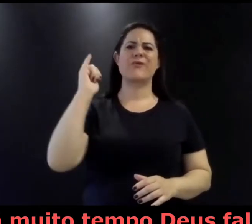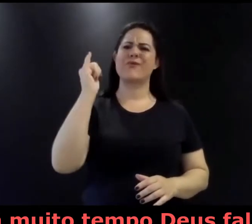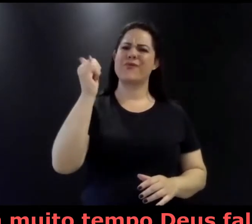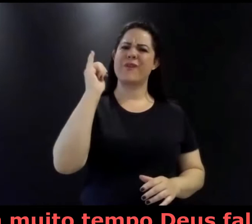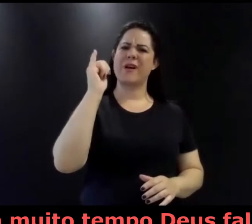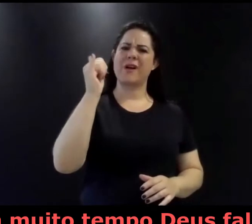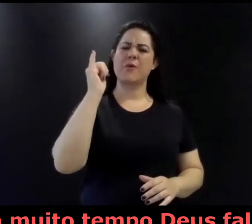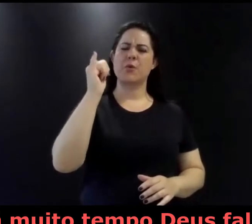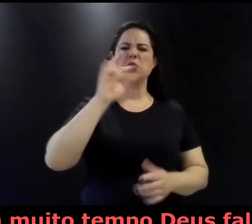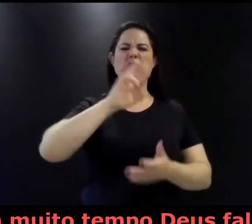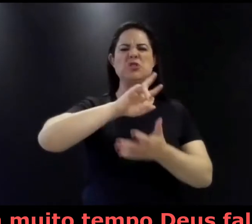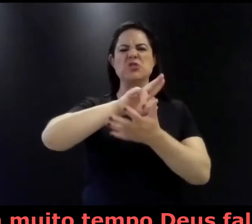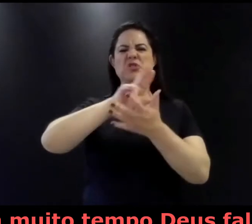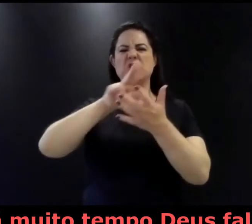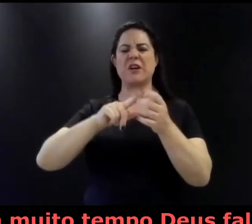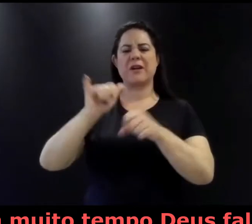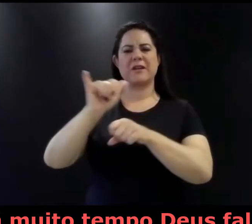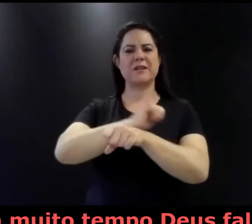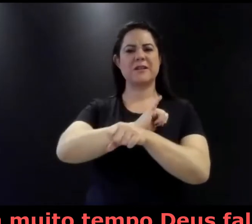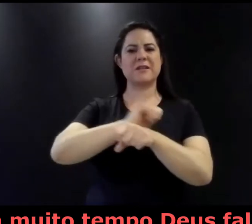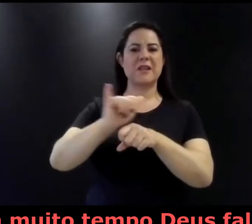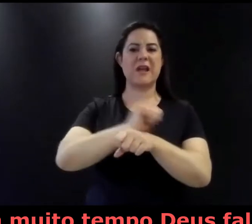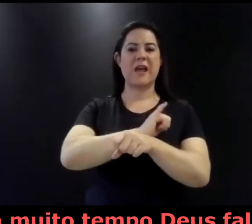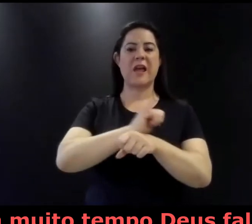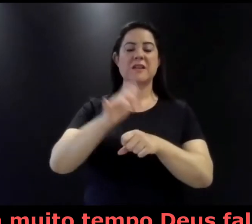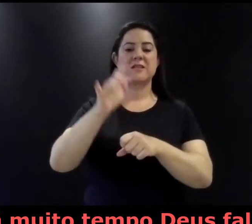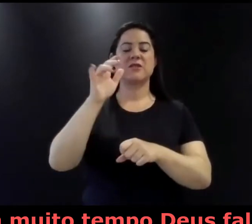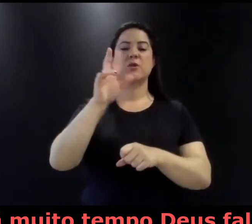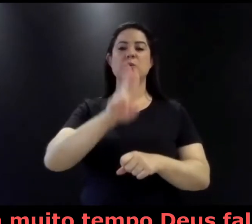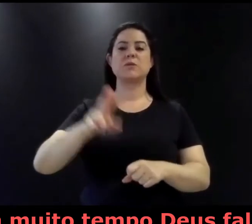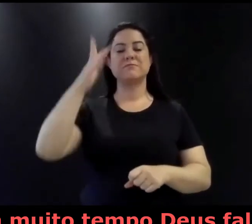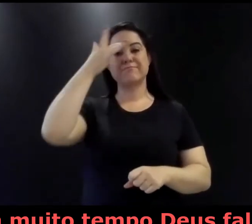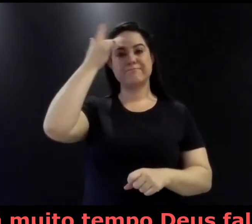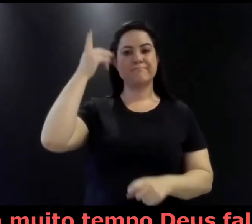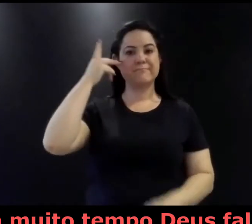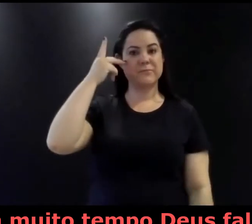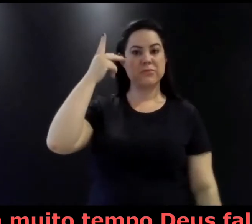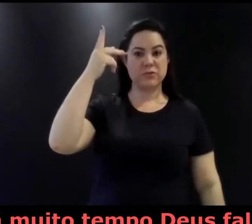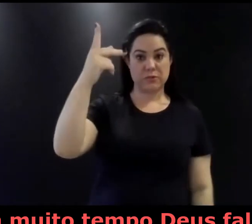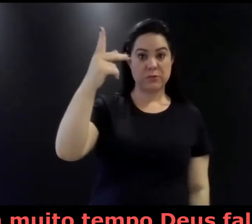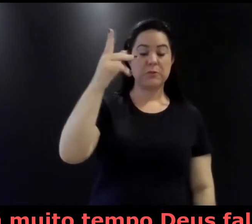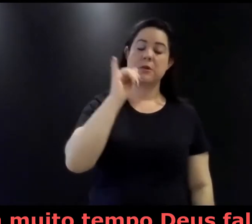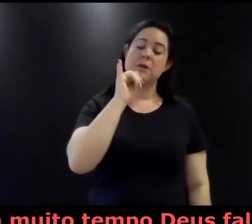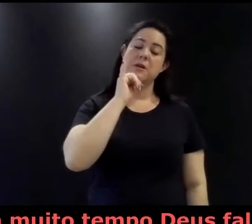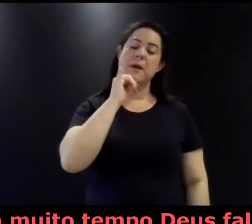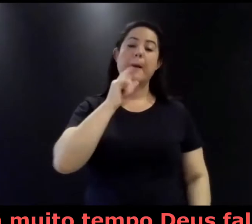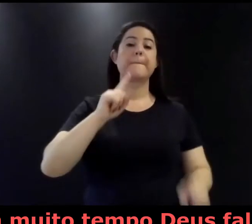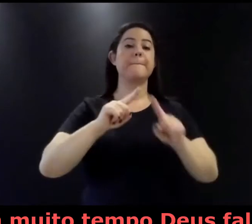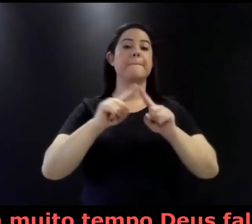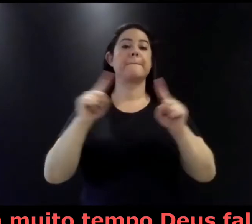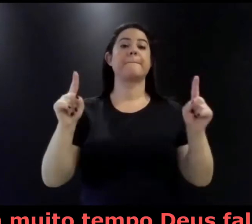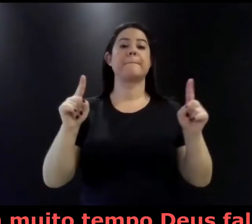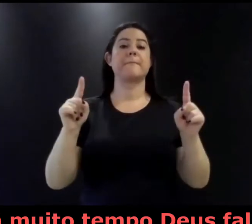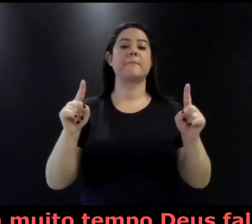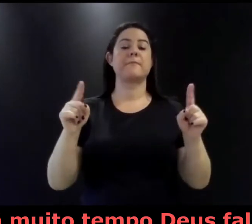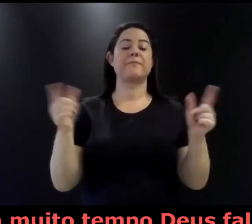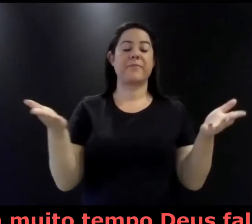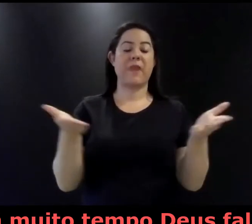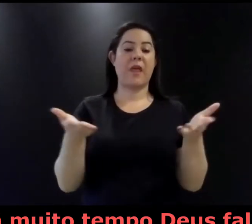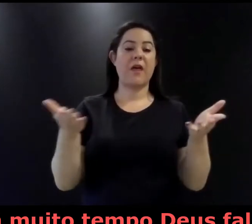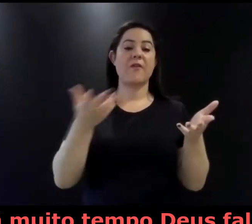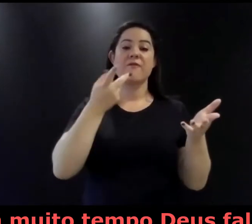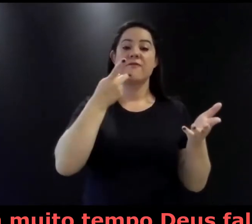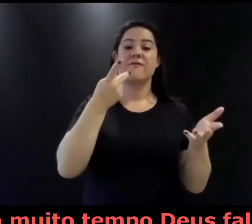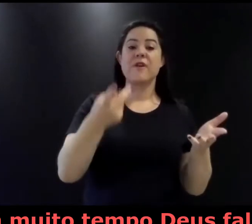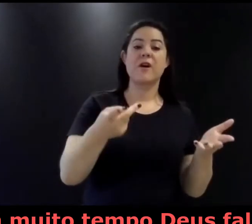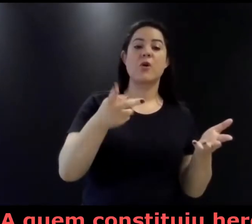várias maneiras aos antepassados por meio dos profetas, por exemplo, mas nestes últimos dias falou-nos por